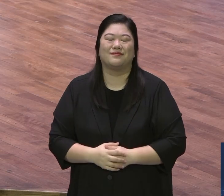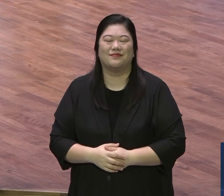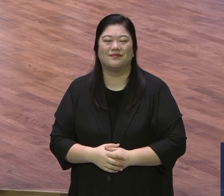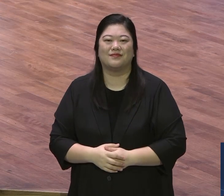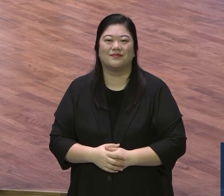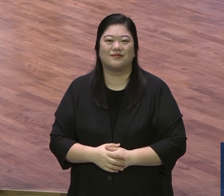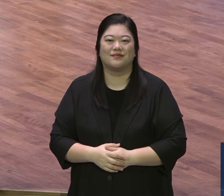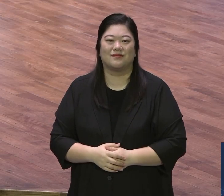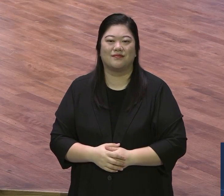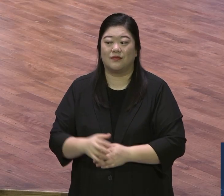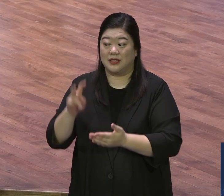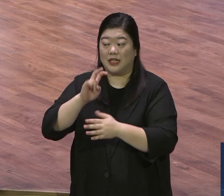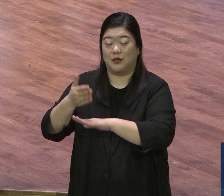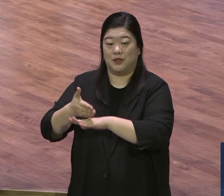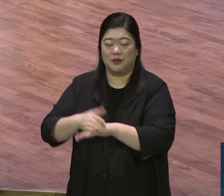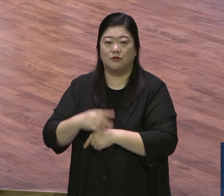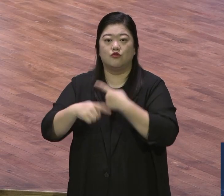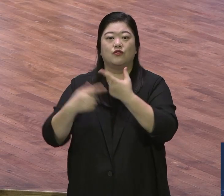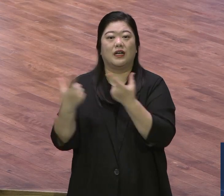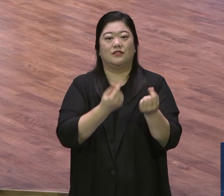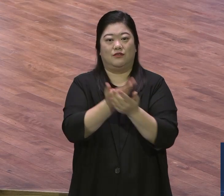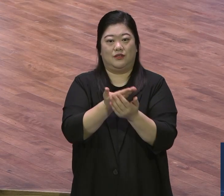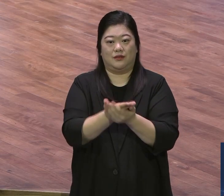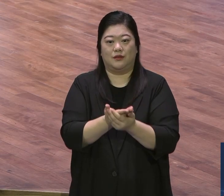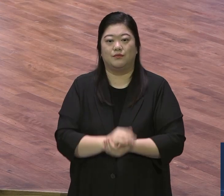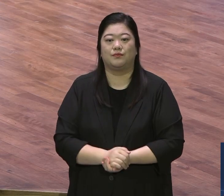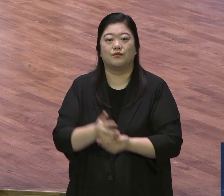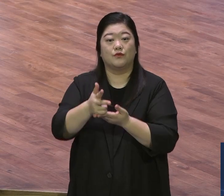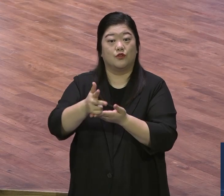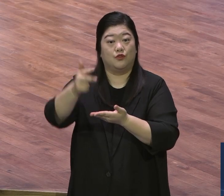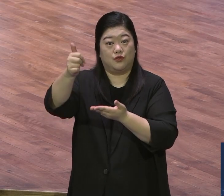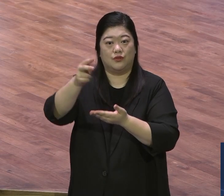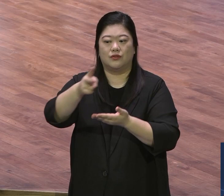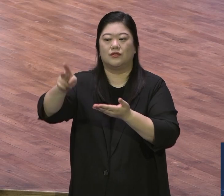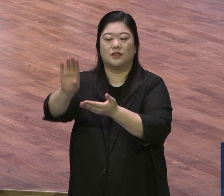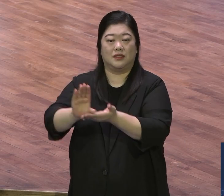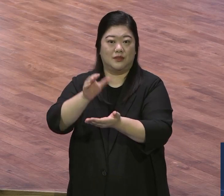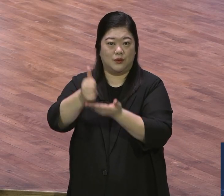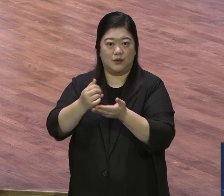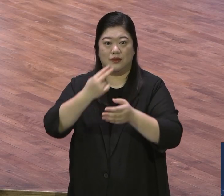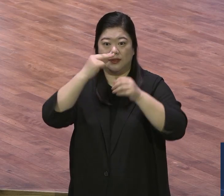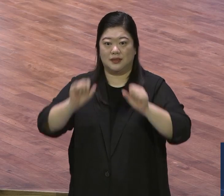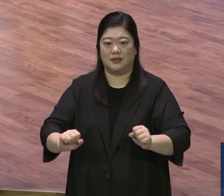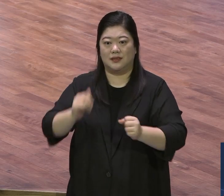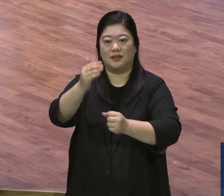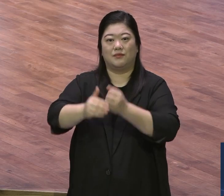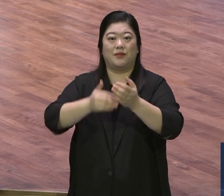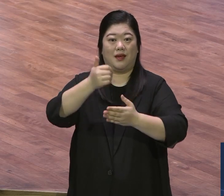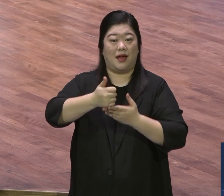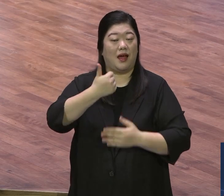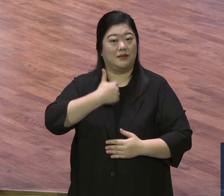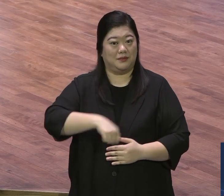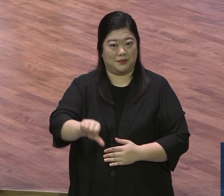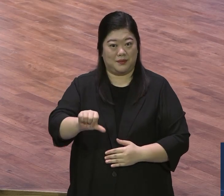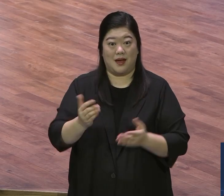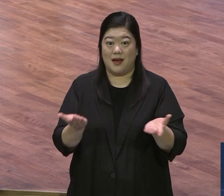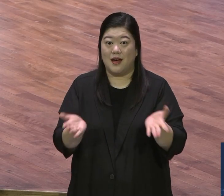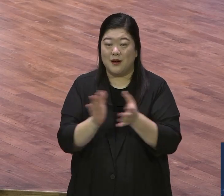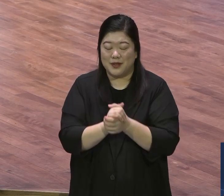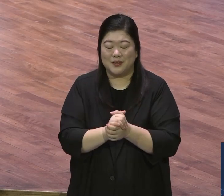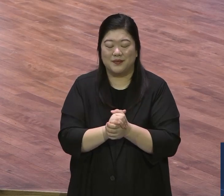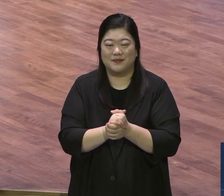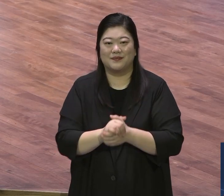은혜로운 창의였습니다. 신앙고백합니다. 주는 그리스도시오 살아계신 하나님의 아들이십니다.